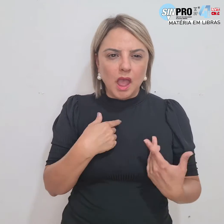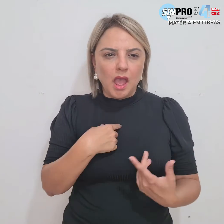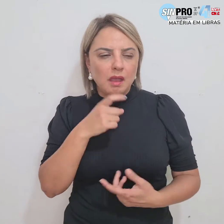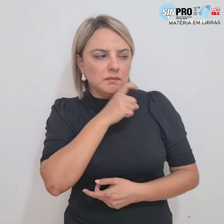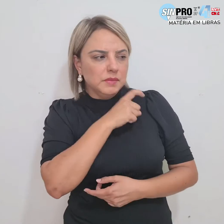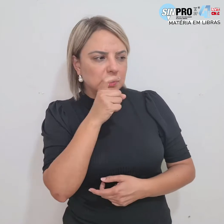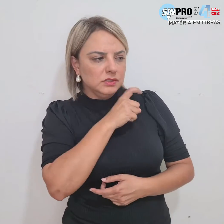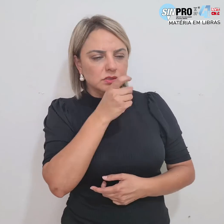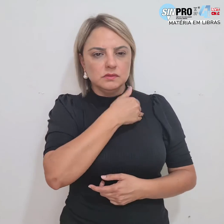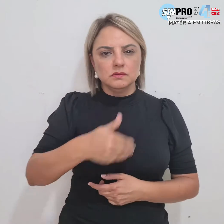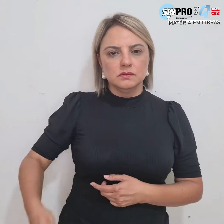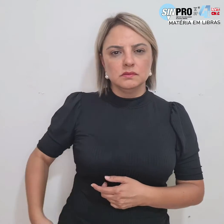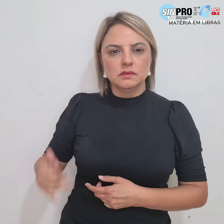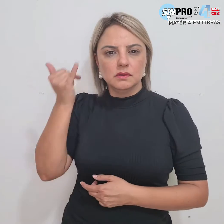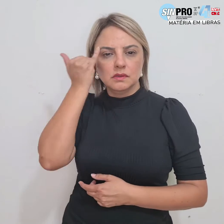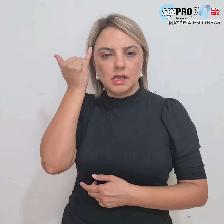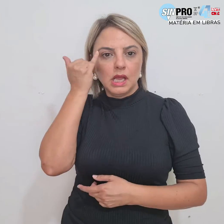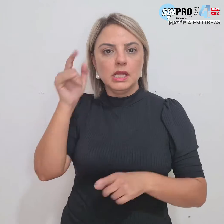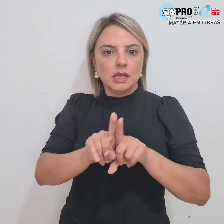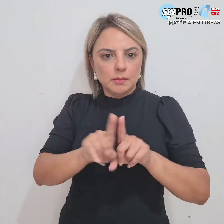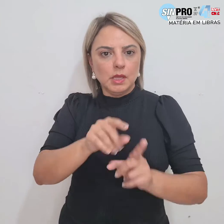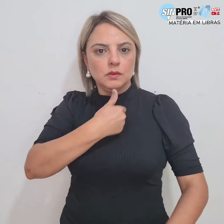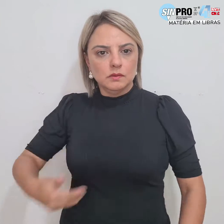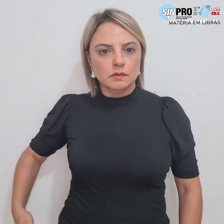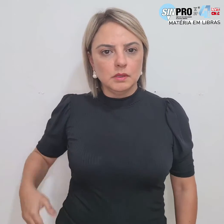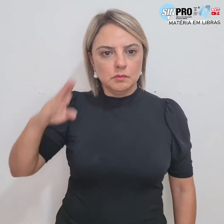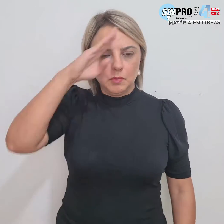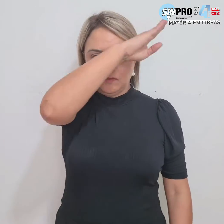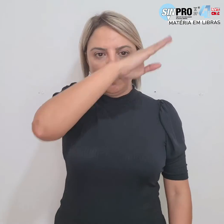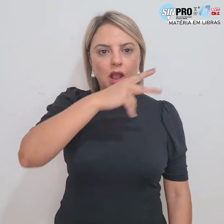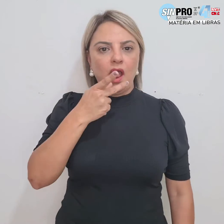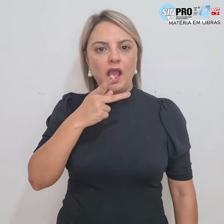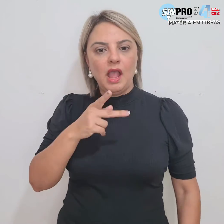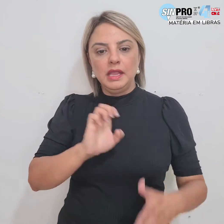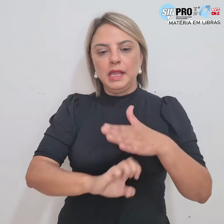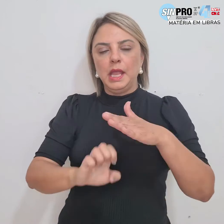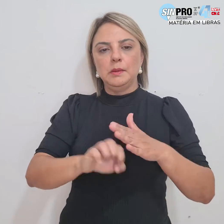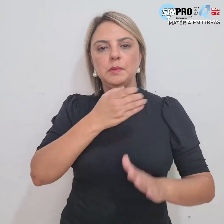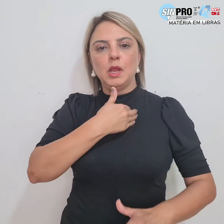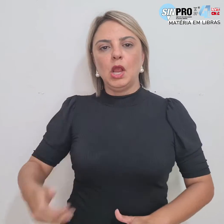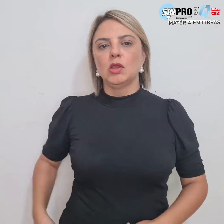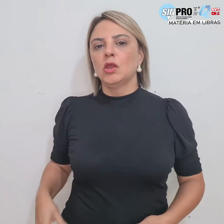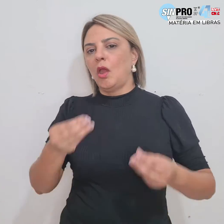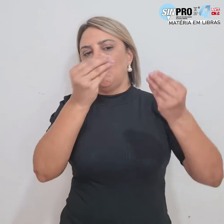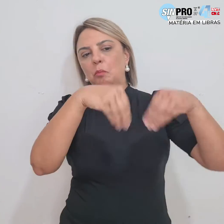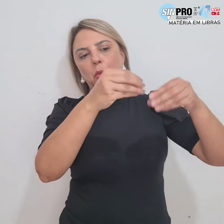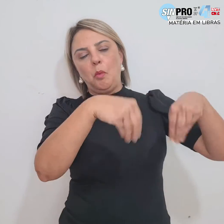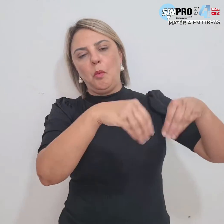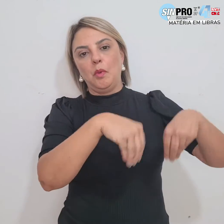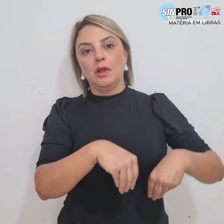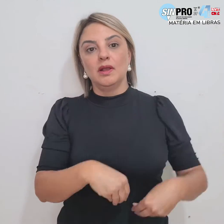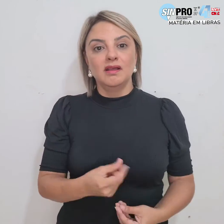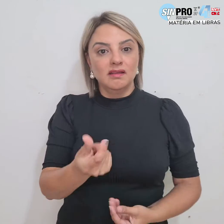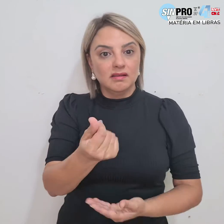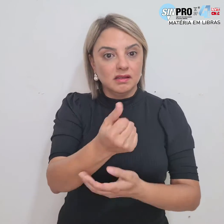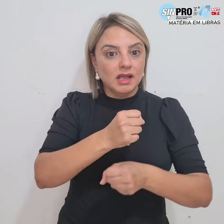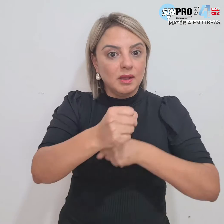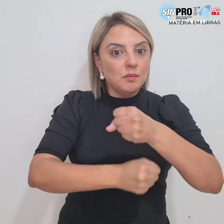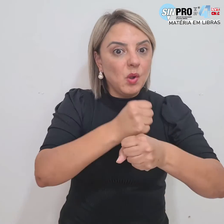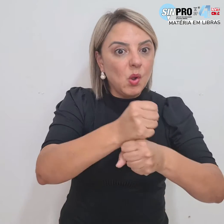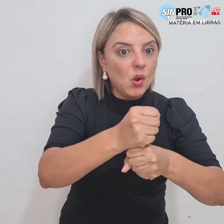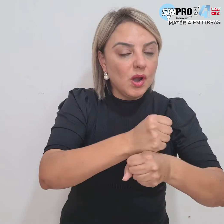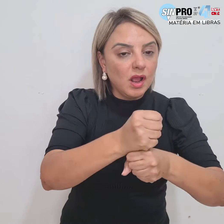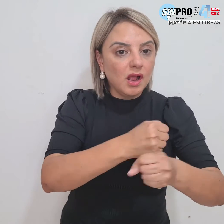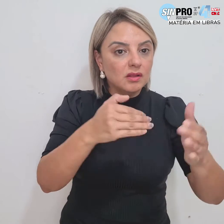má fé e a mentira do governo Ibanez e do governo Bolsonaro de dizerem que a empresa pública só dá prejuízo. O